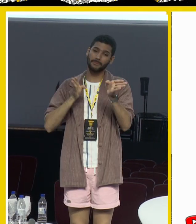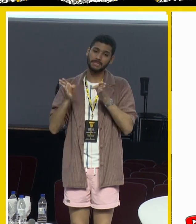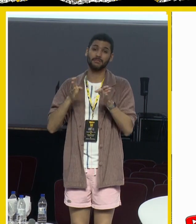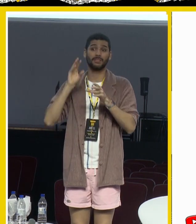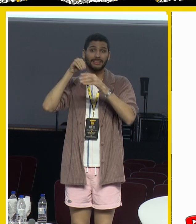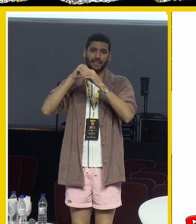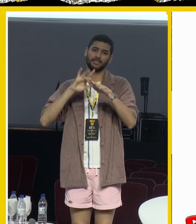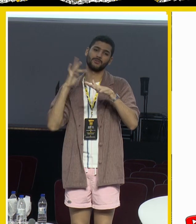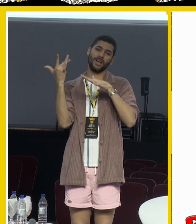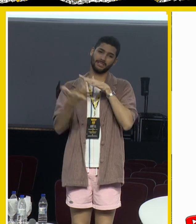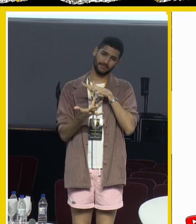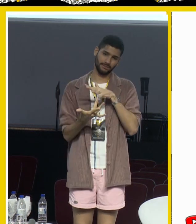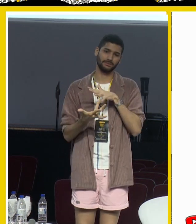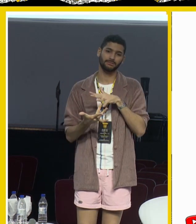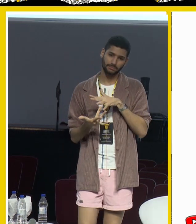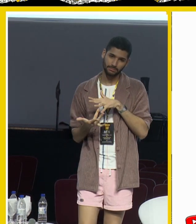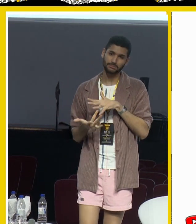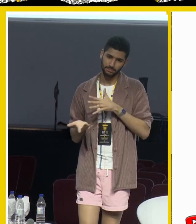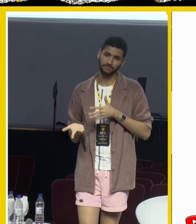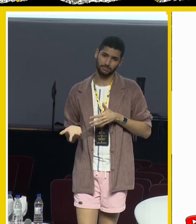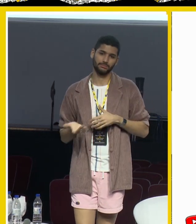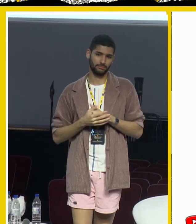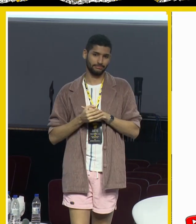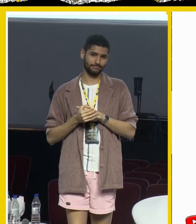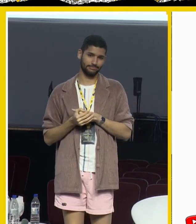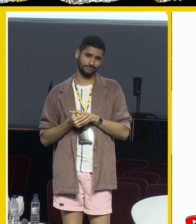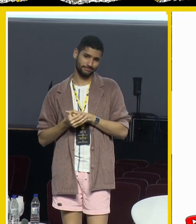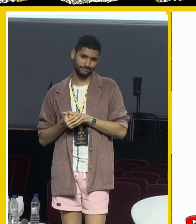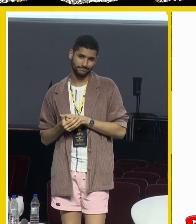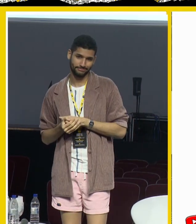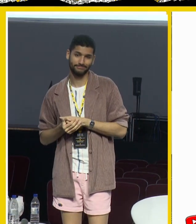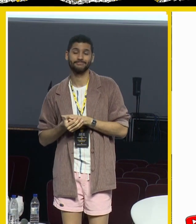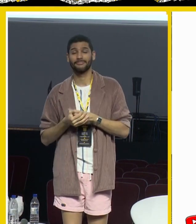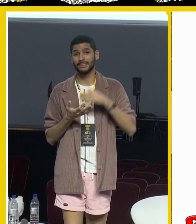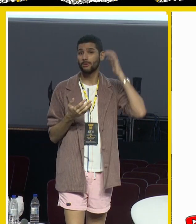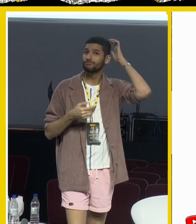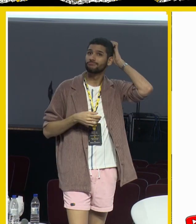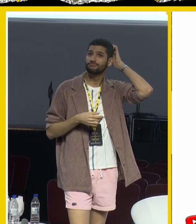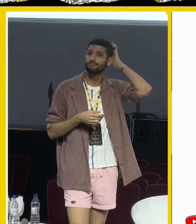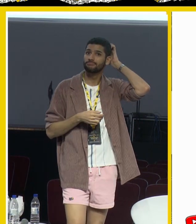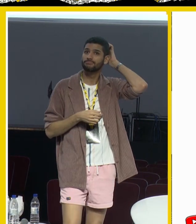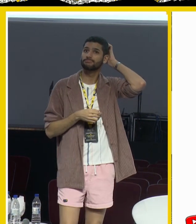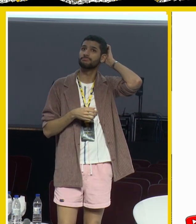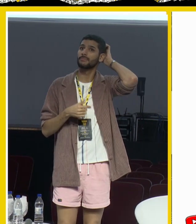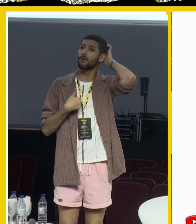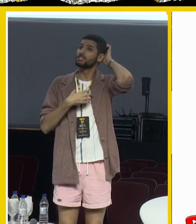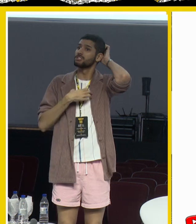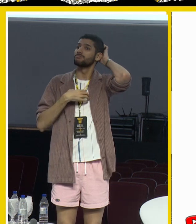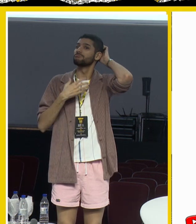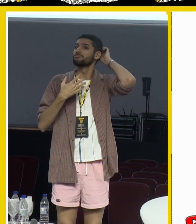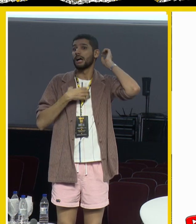deficientes precisamos lutar nas redes sociais para ter mais acessibilidade nos conteúdos